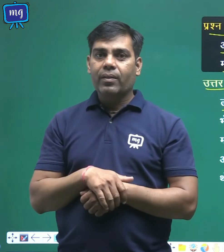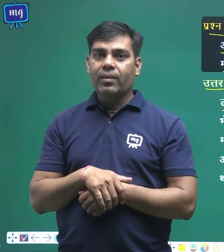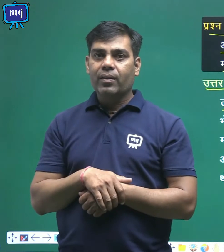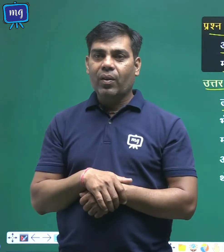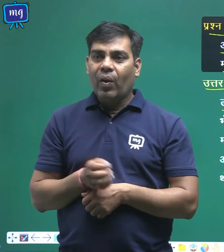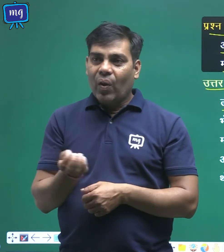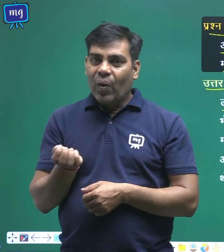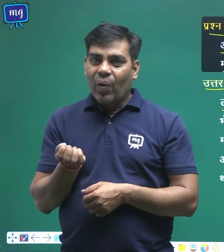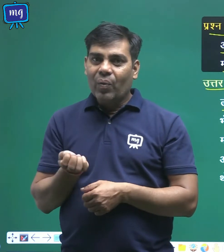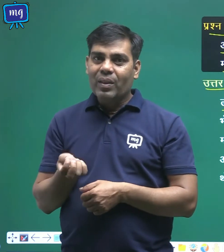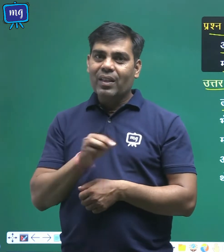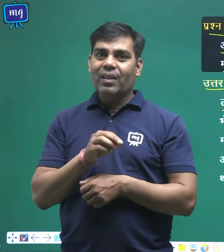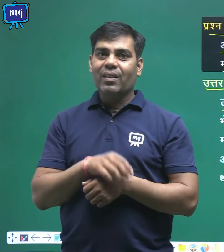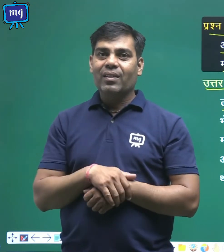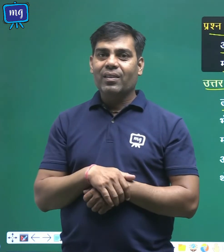लोभी था।